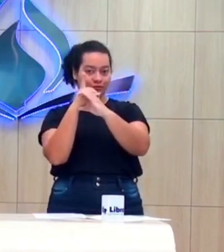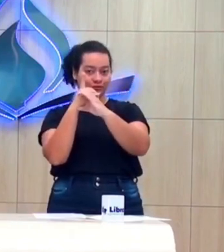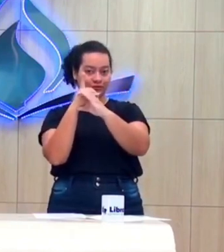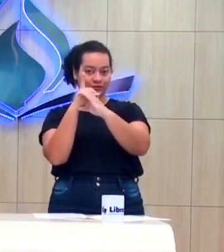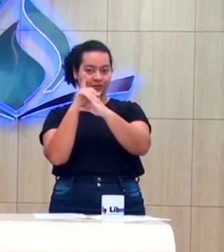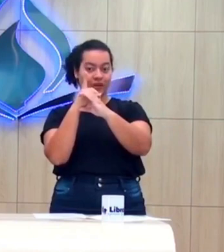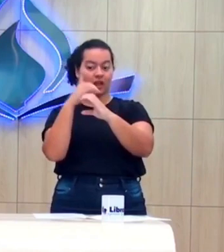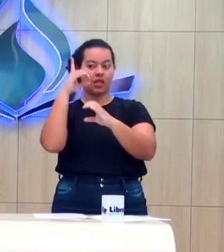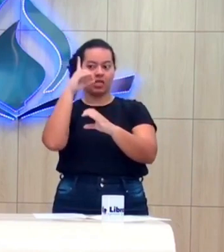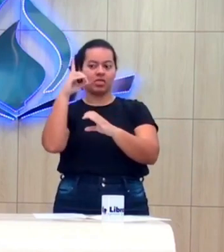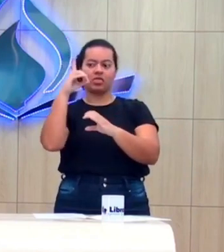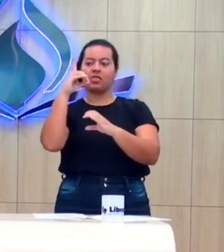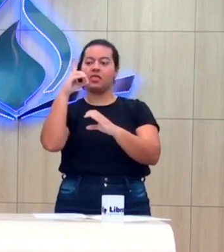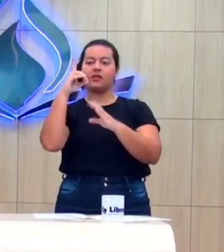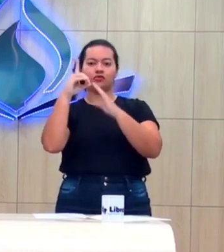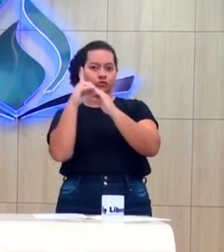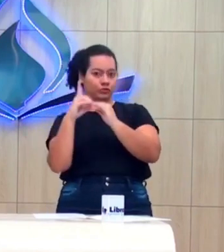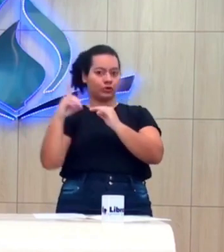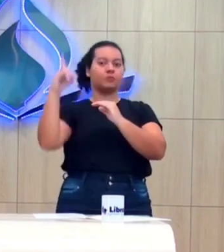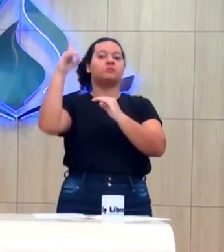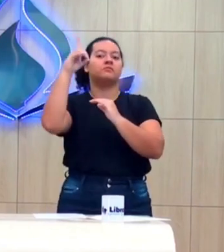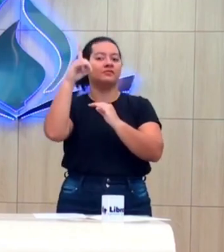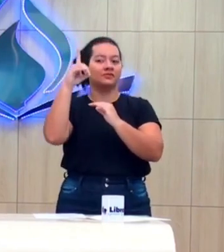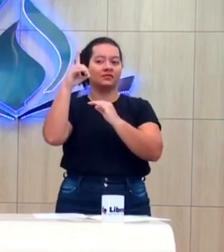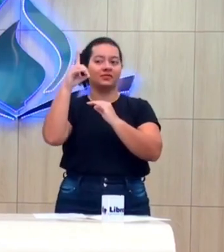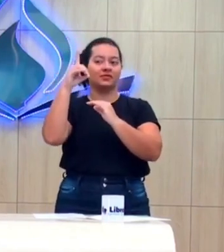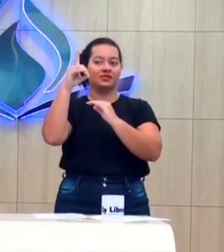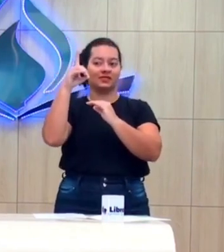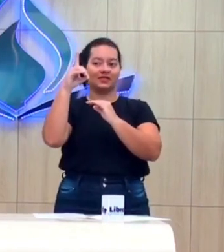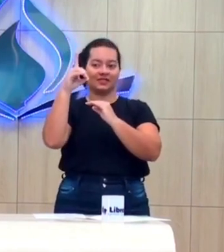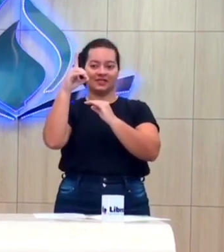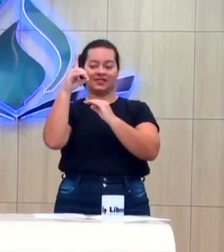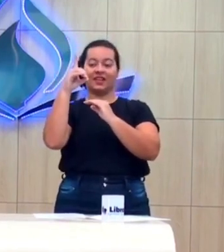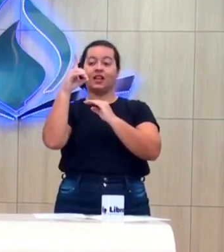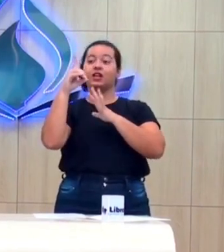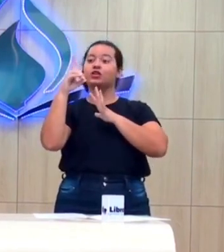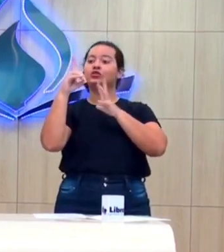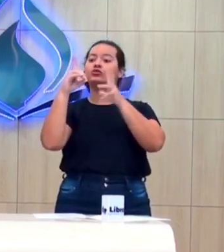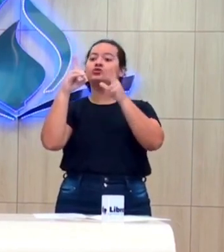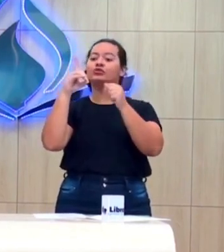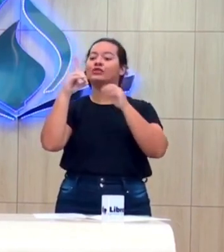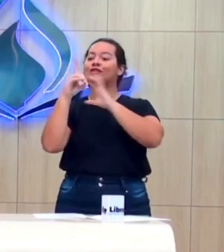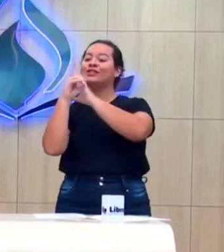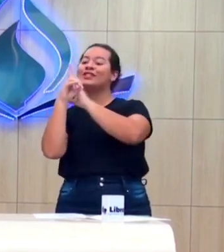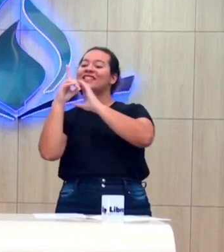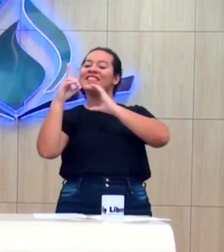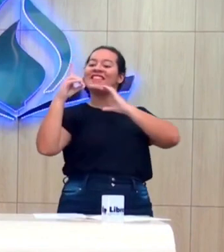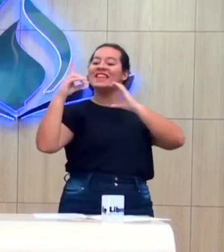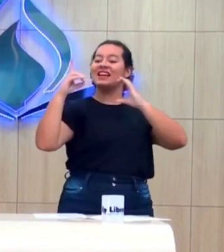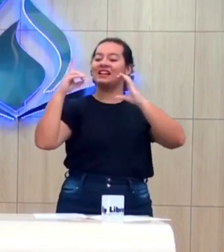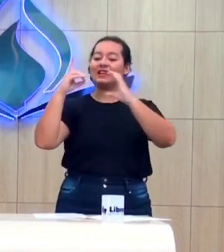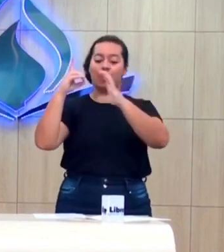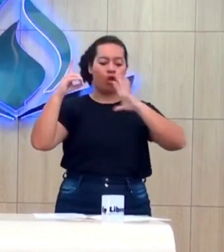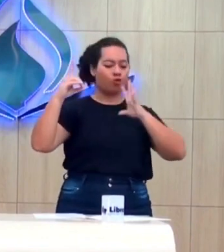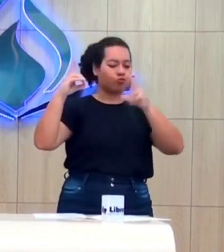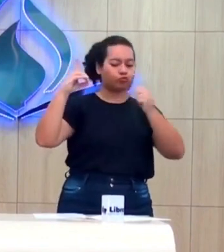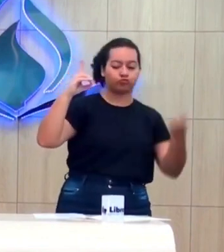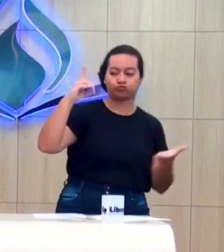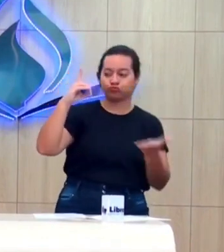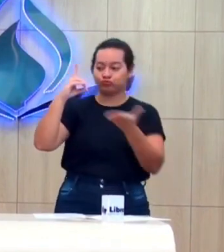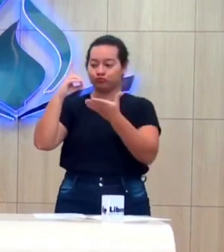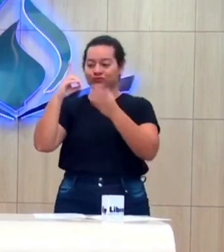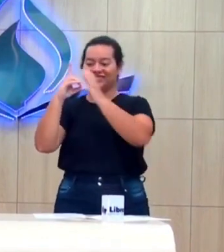Deus é o principal, na verdade. Tudo está em volta dele, tudo é para